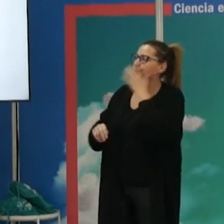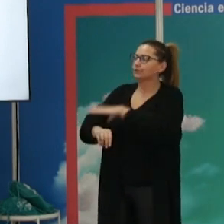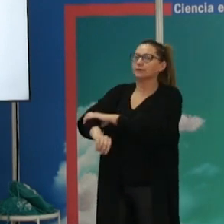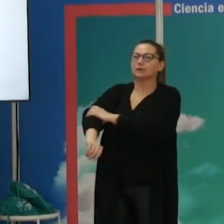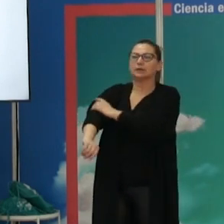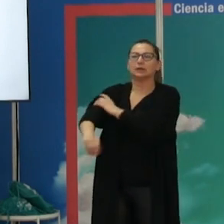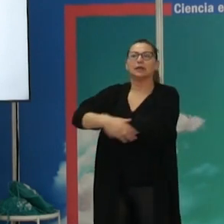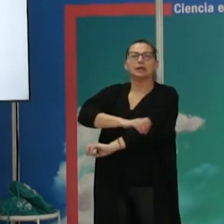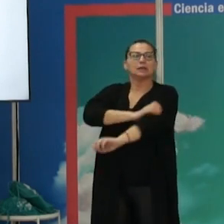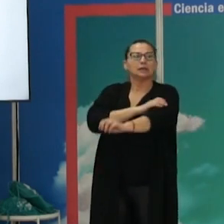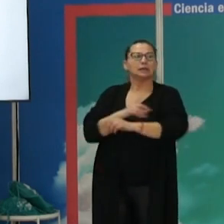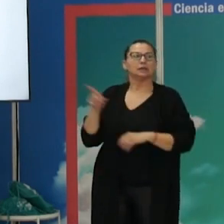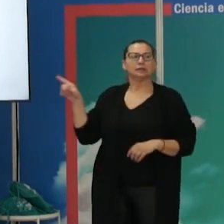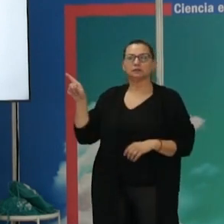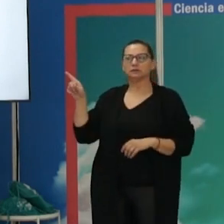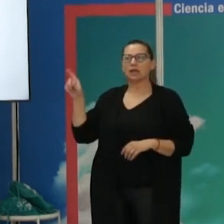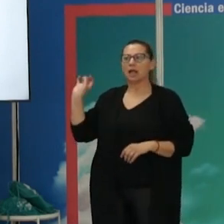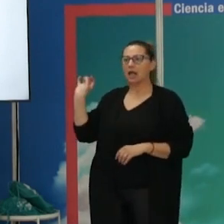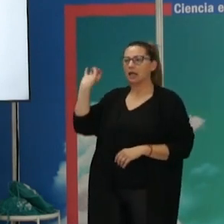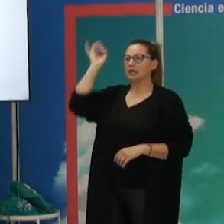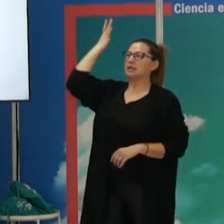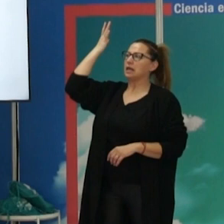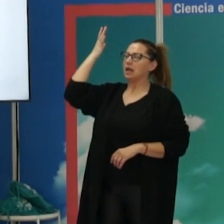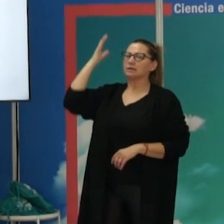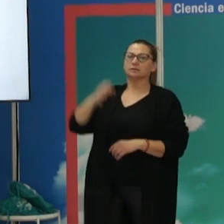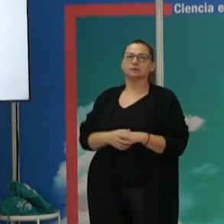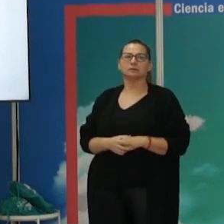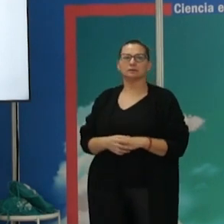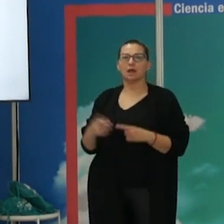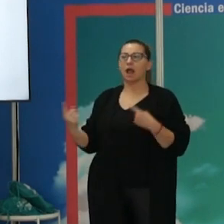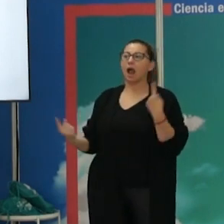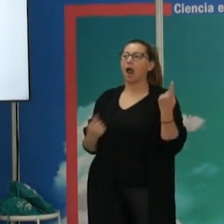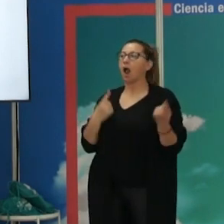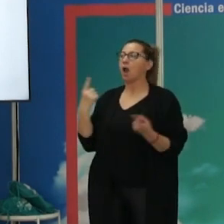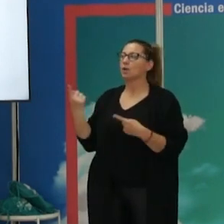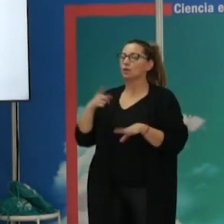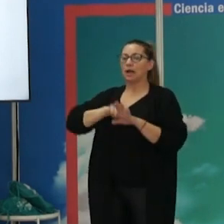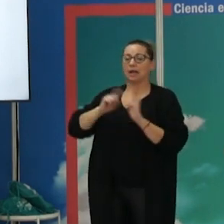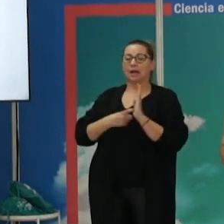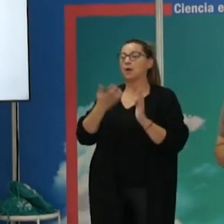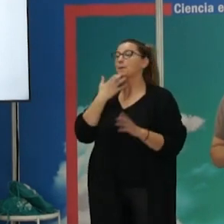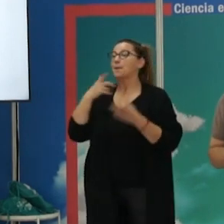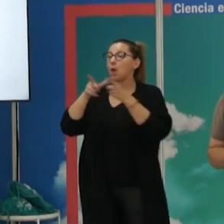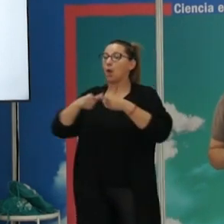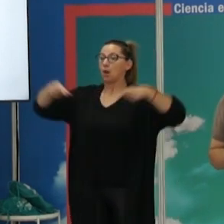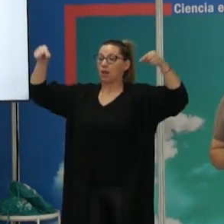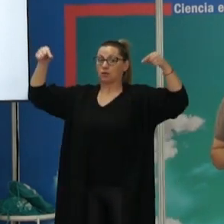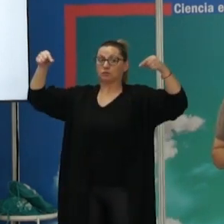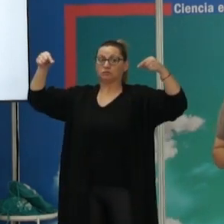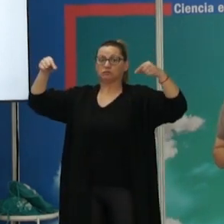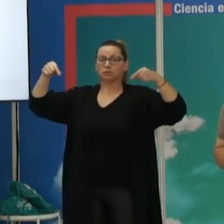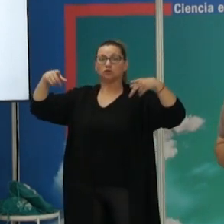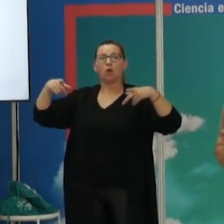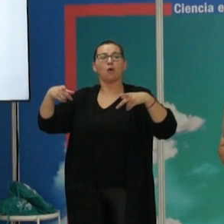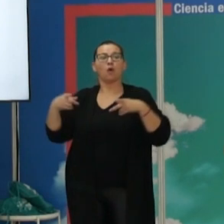ciertos autores que aceptan esta idea del pluralismo. Por cierto, que algunas legislaciones del mundo, como Japón, son pluralistas con respecto a la